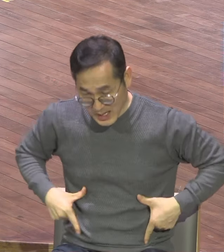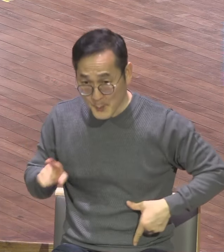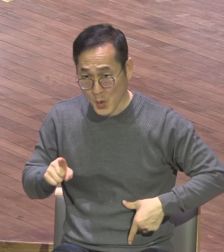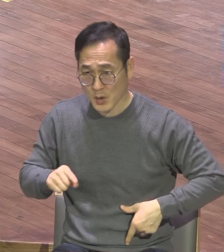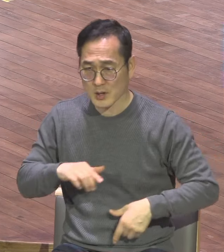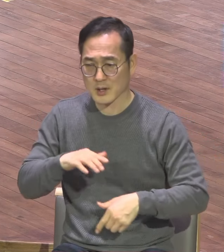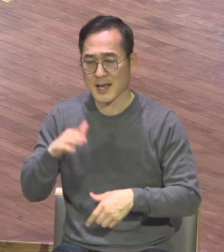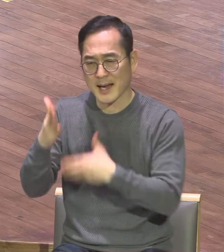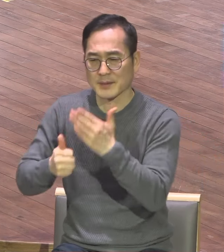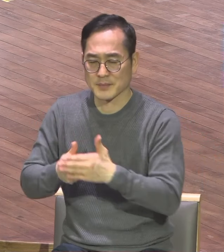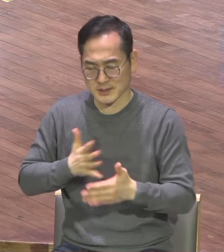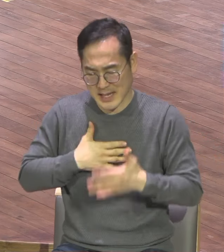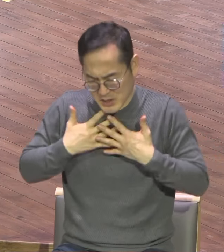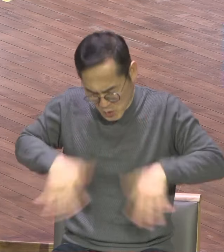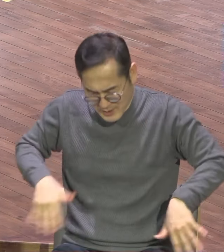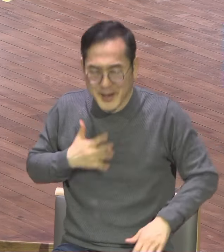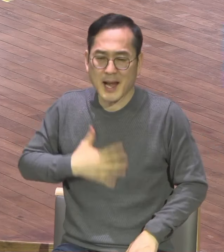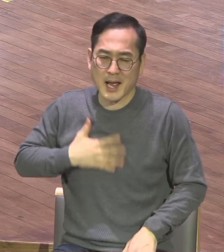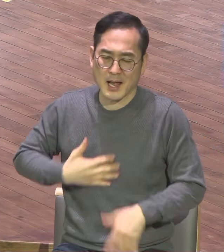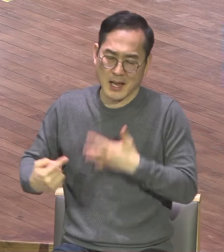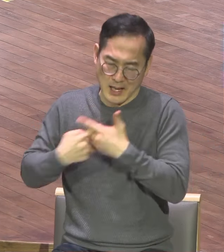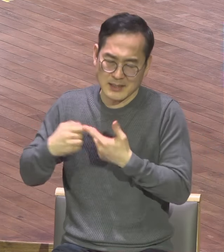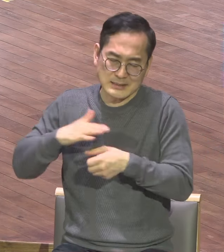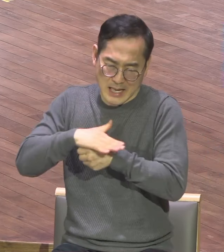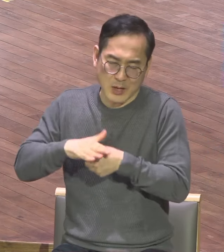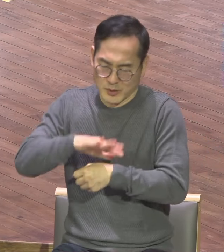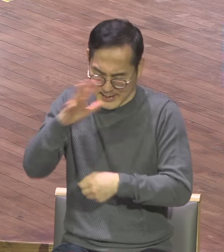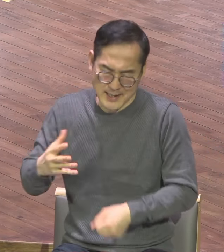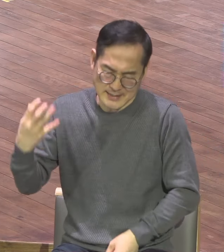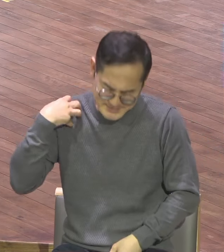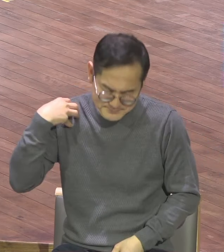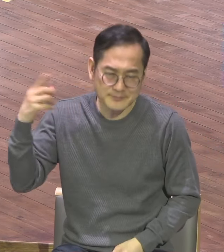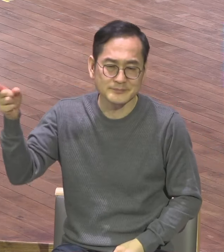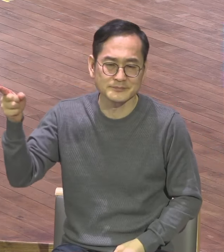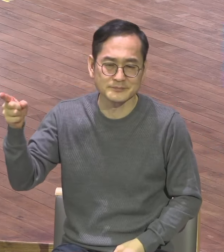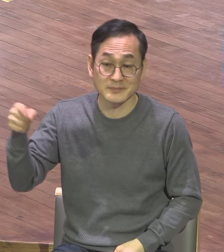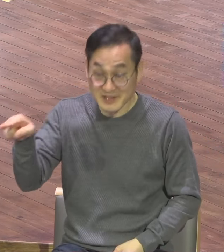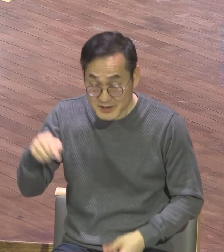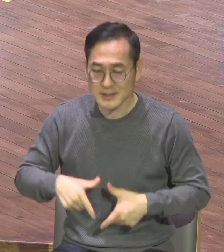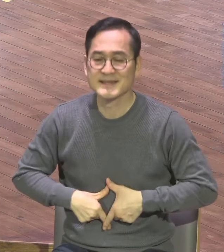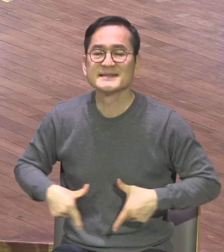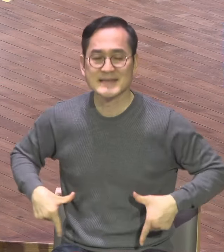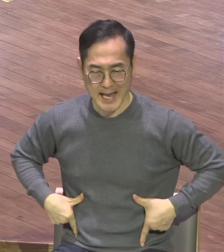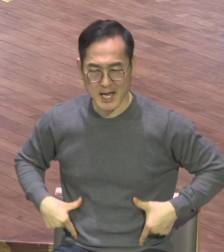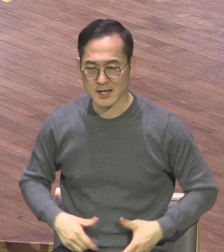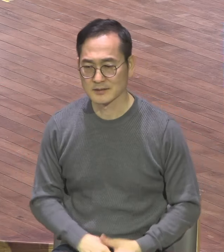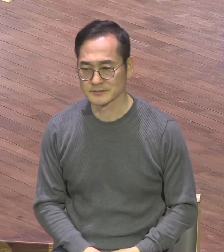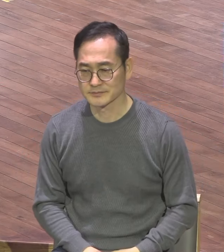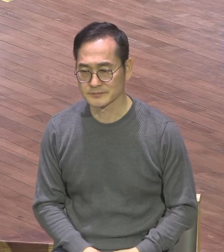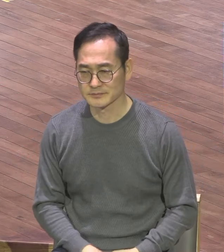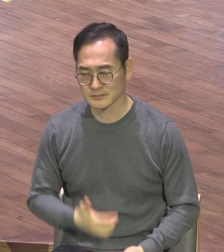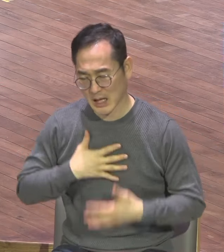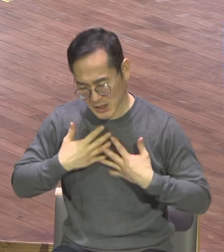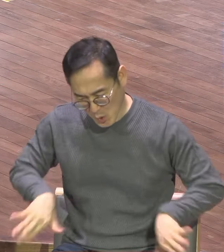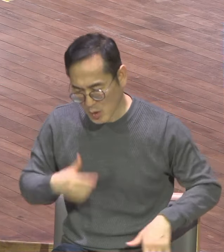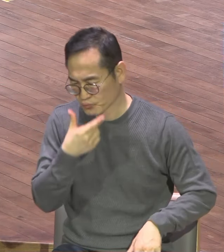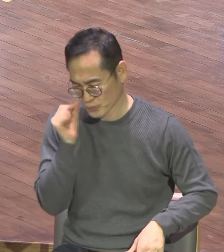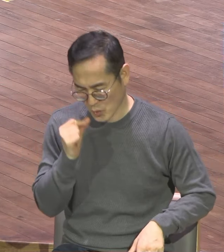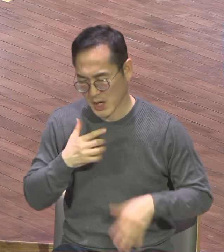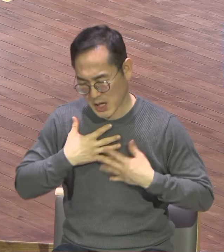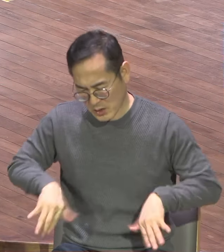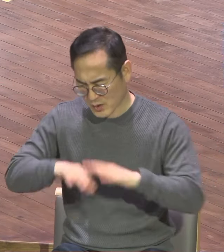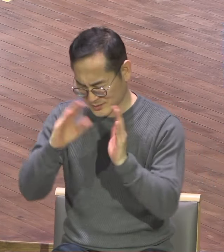아시고 하나님께서 우리의 삶을 사랑으로 책임지신 것, 그 인자하심이에요. 내 연약함 다 아시고 내 부족함 다